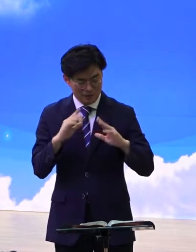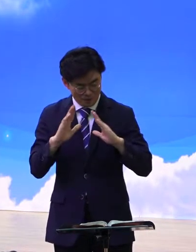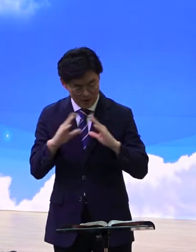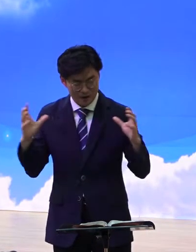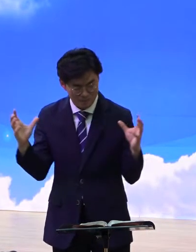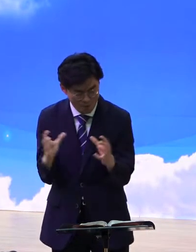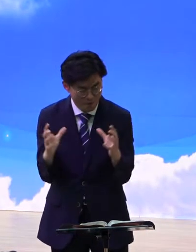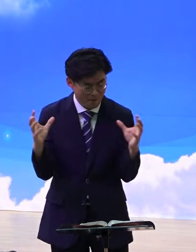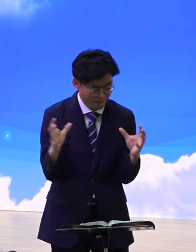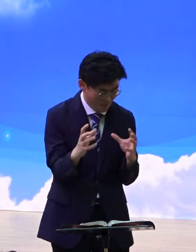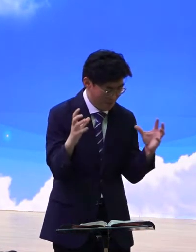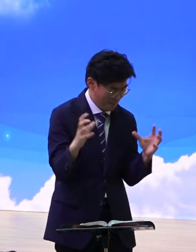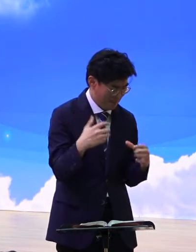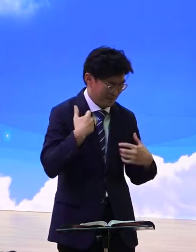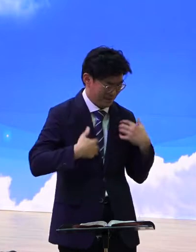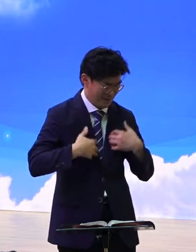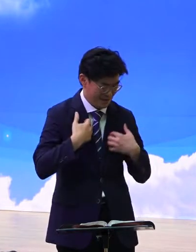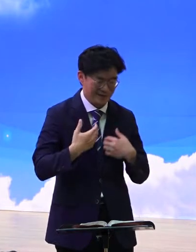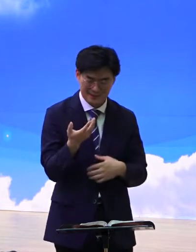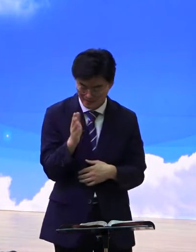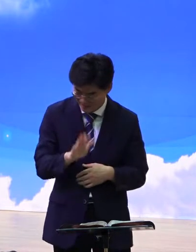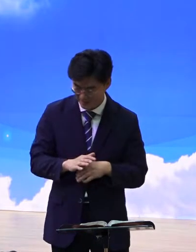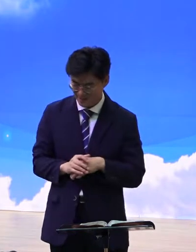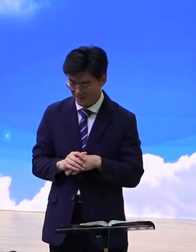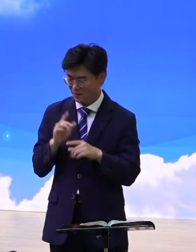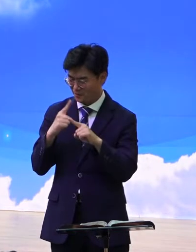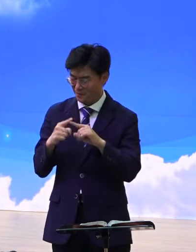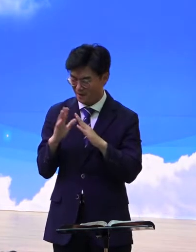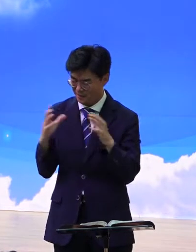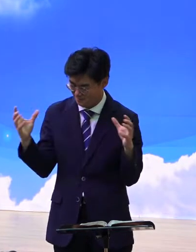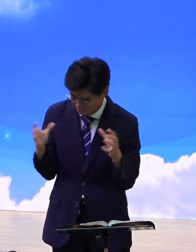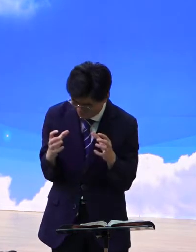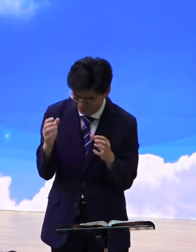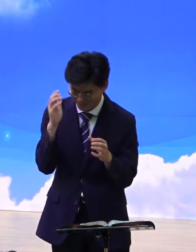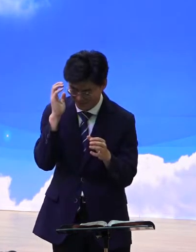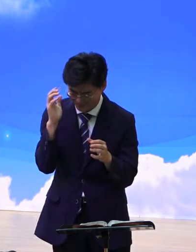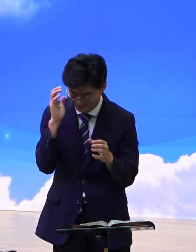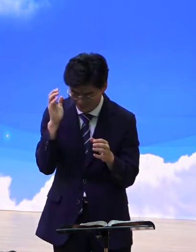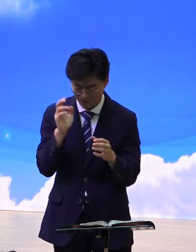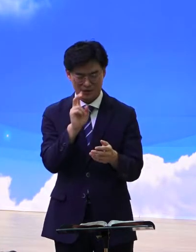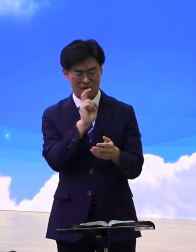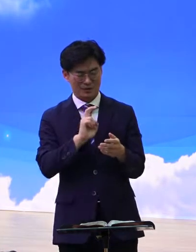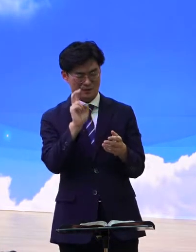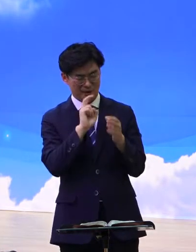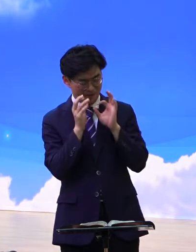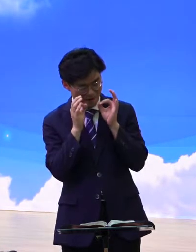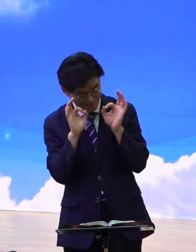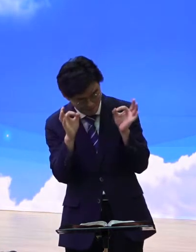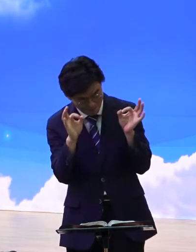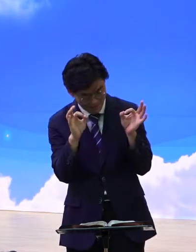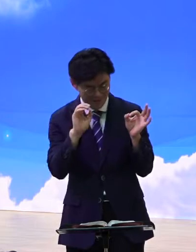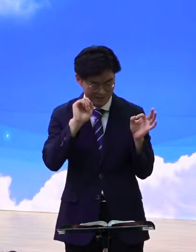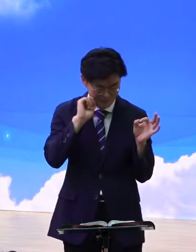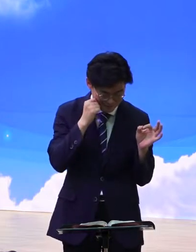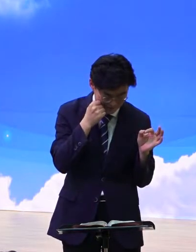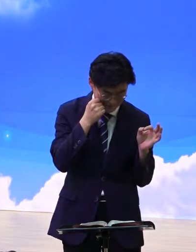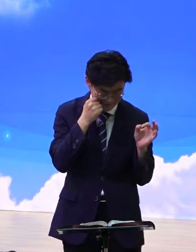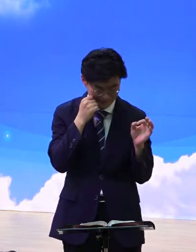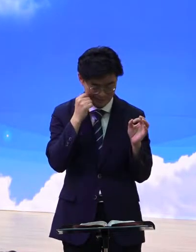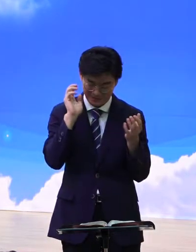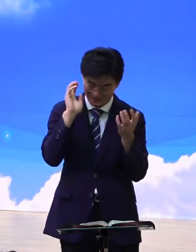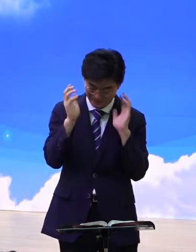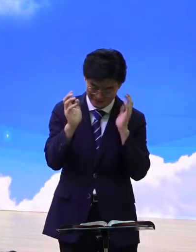모이는 것이 죄가 되고 큰 소리로 찬양하는 것과 기도하는 것이 은혜가 아니라 눈치를 봐야 하는 참으로 어려운